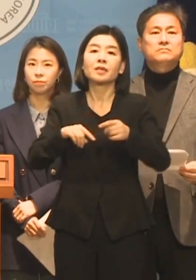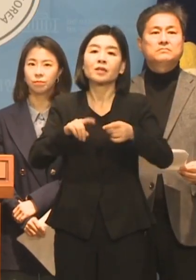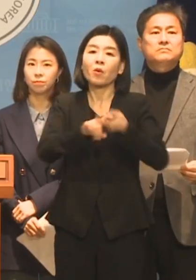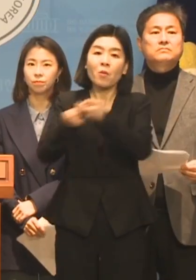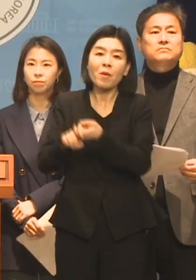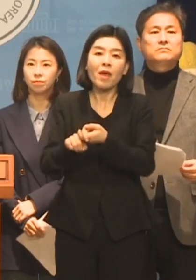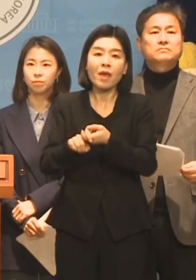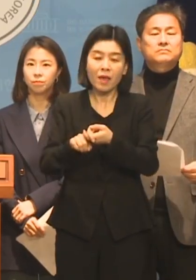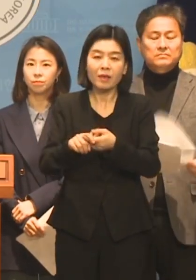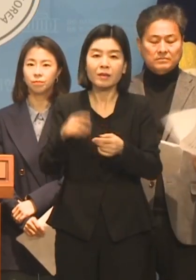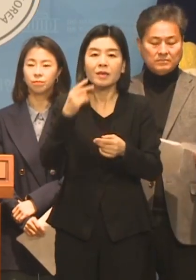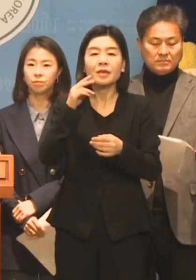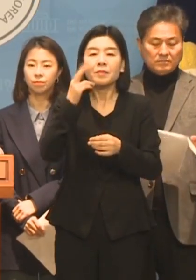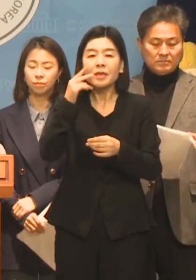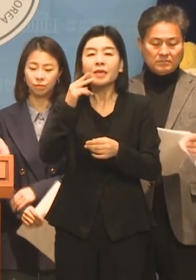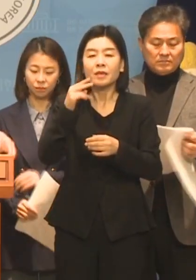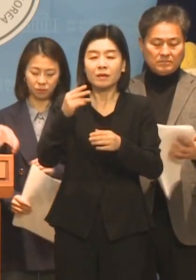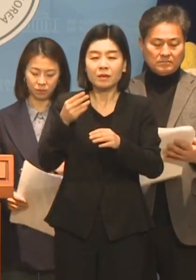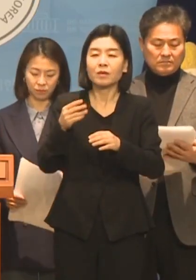단순 변경한 사례와